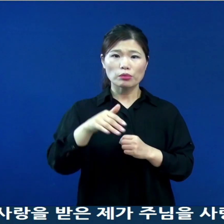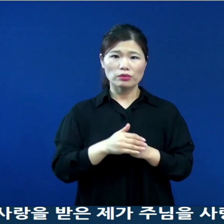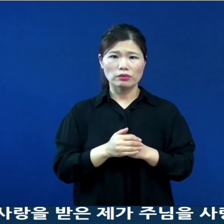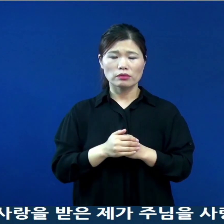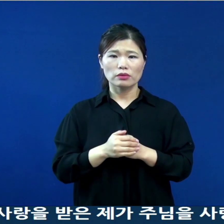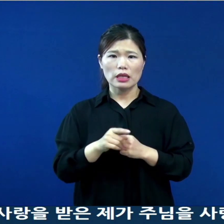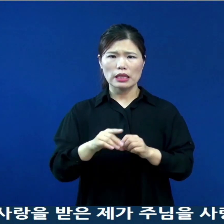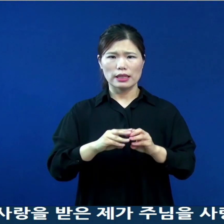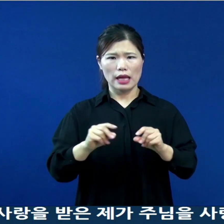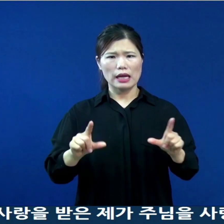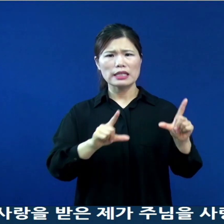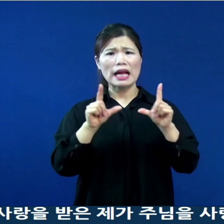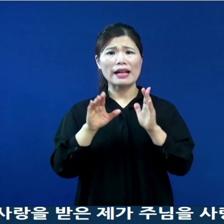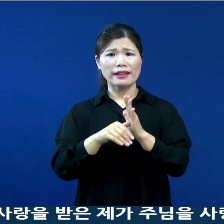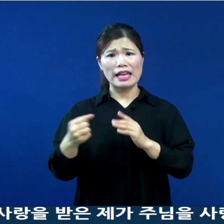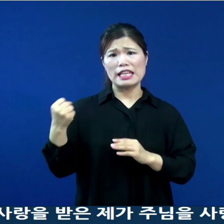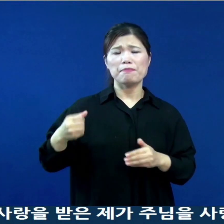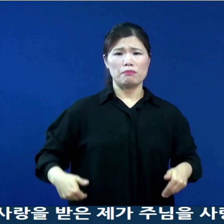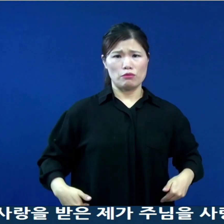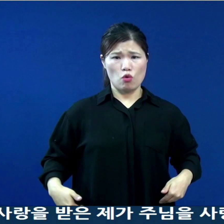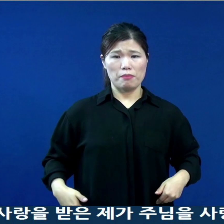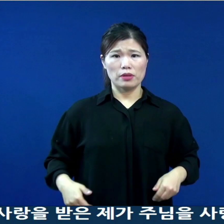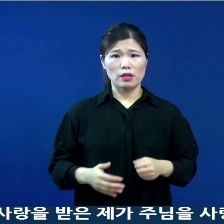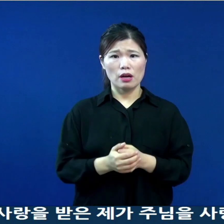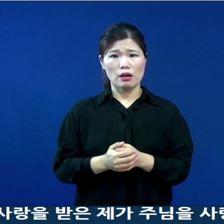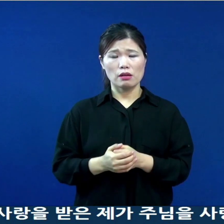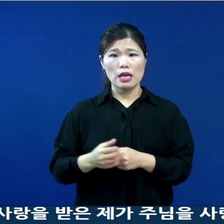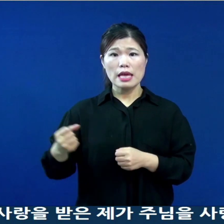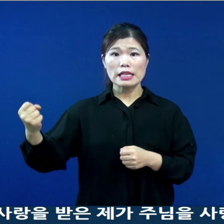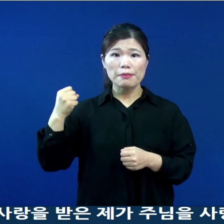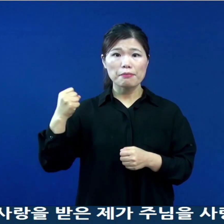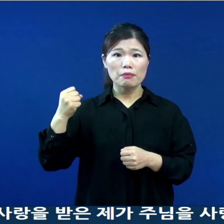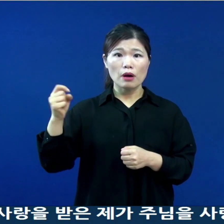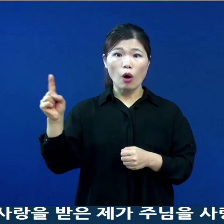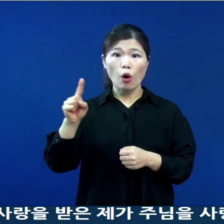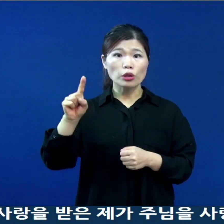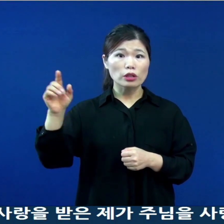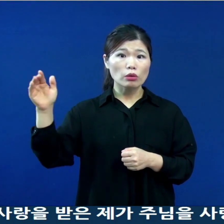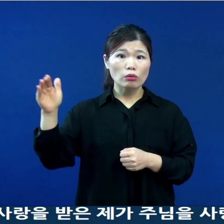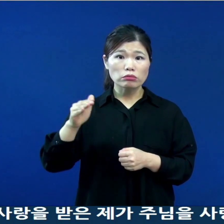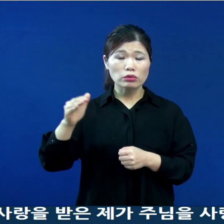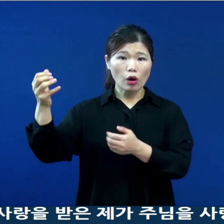필요합니다. 우리는 그 힘을 어디에서 얻을 수 있을까요?